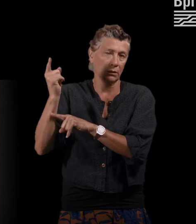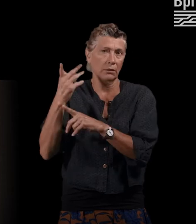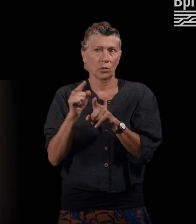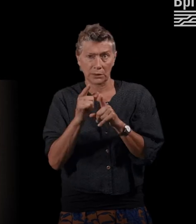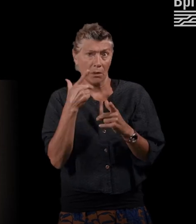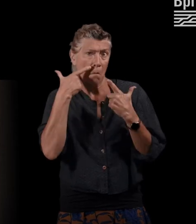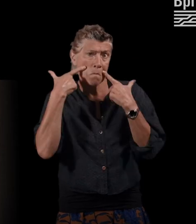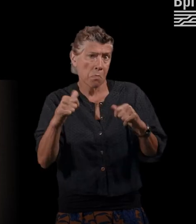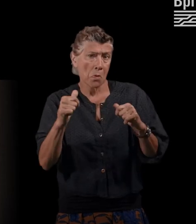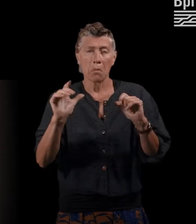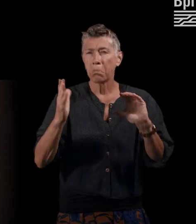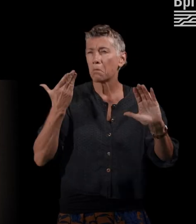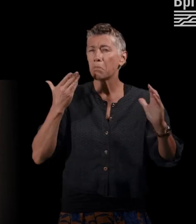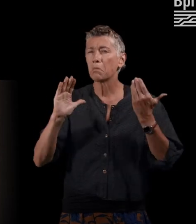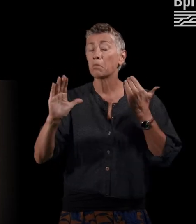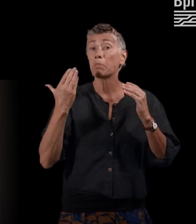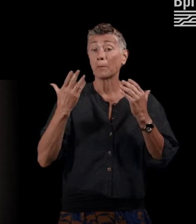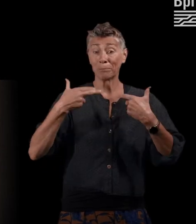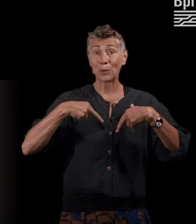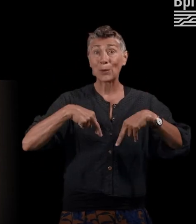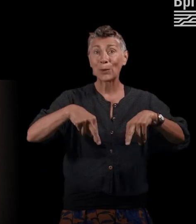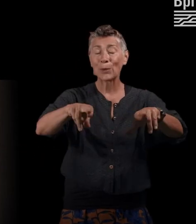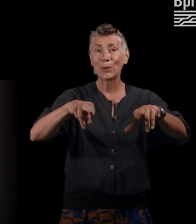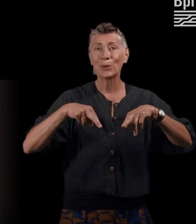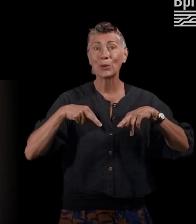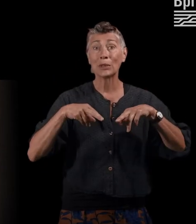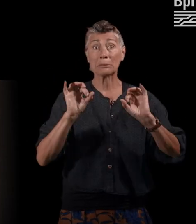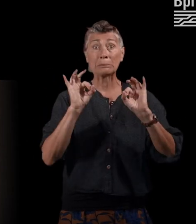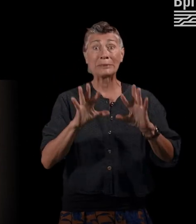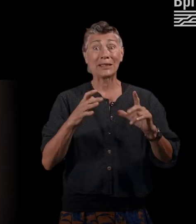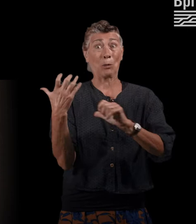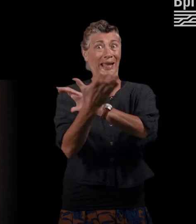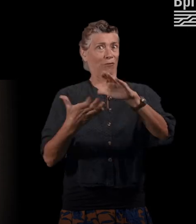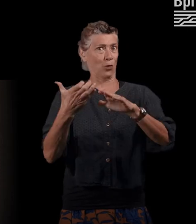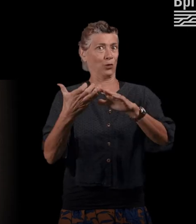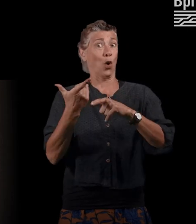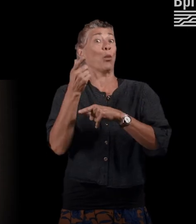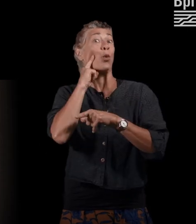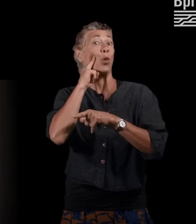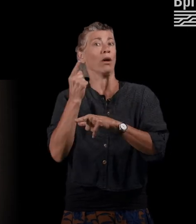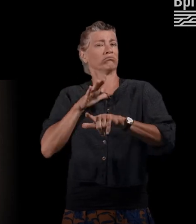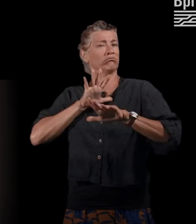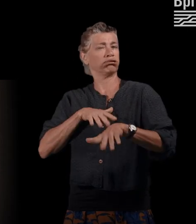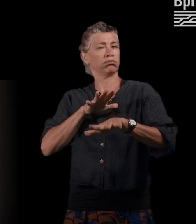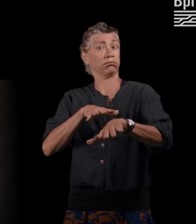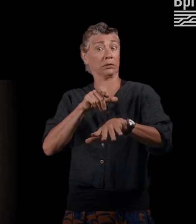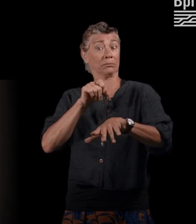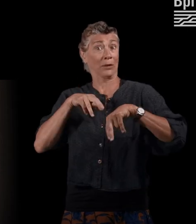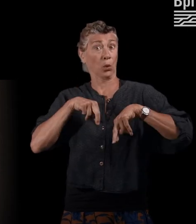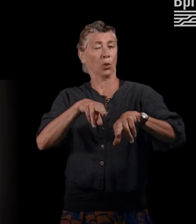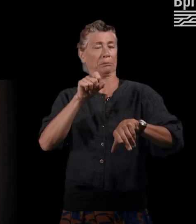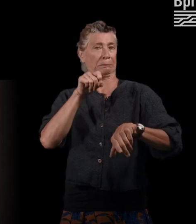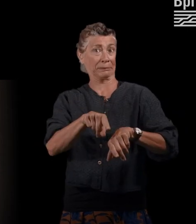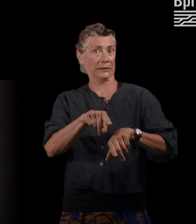rue et dans toute la ville. Et à travers cette rue, c'est aussi la révolution, parce que la révolution va s'inviter